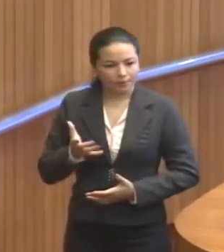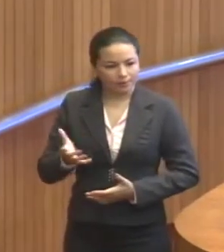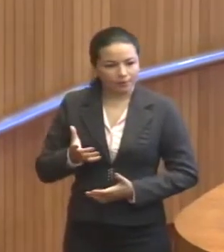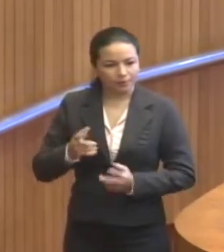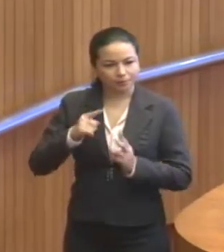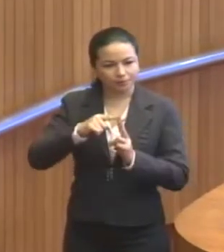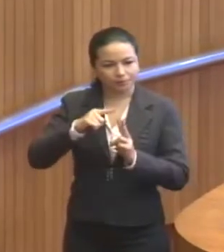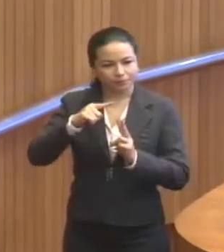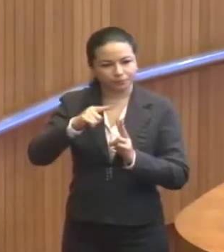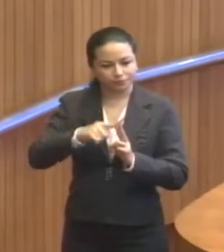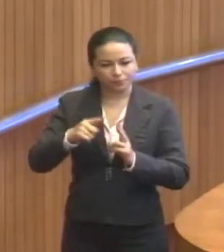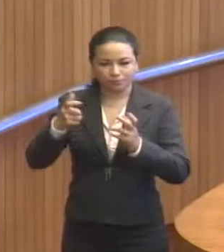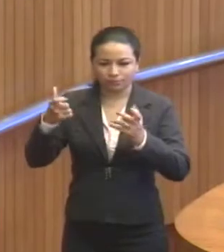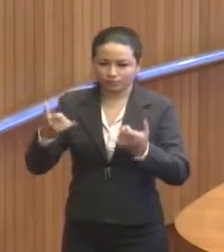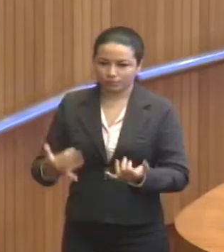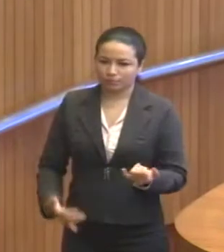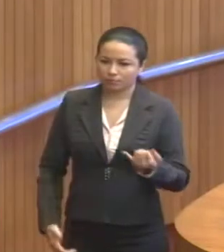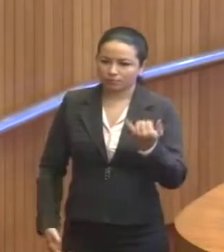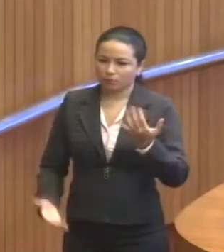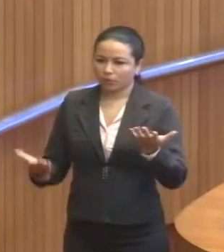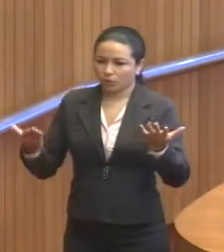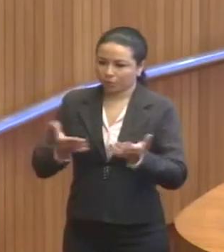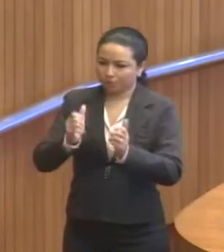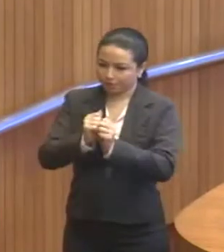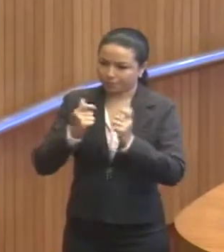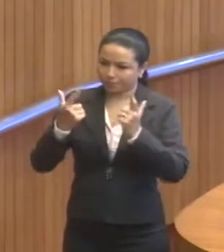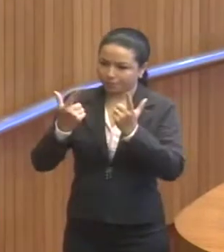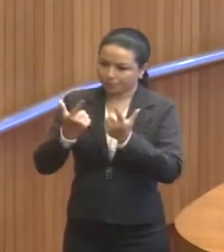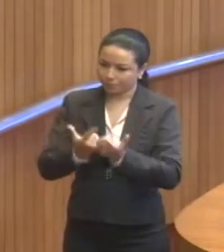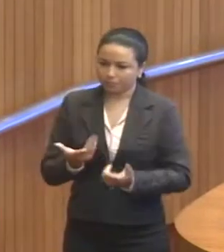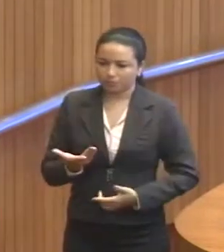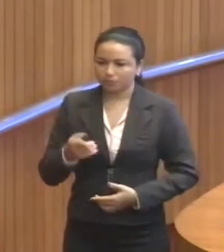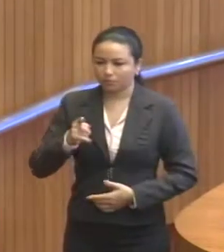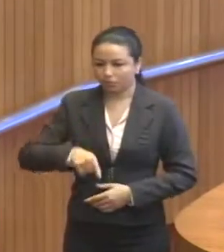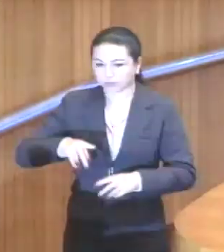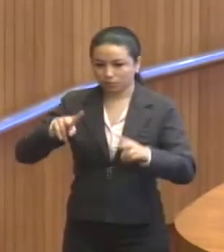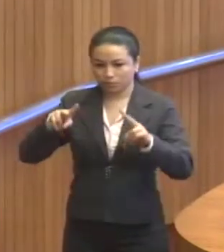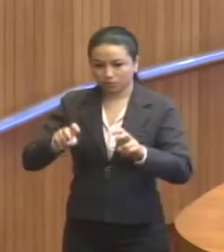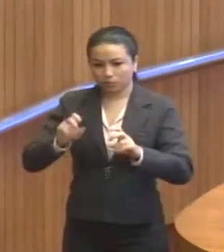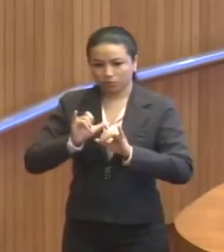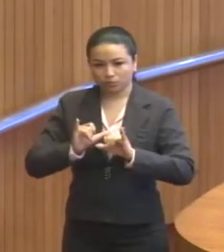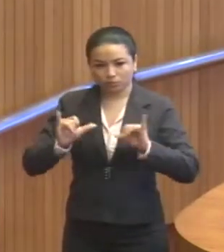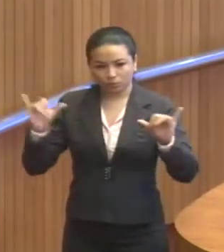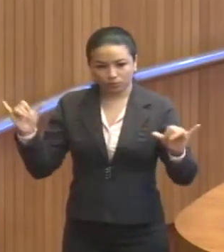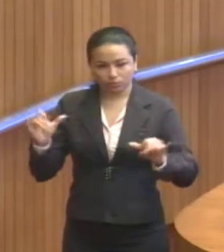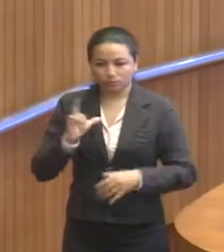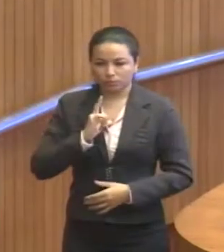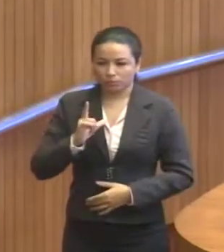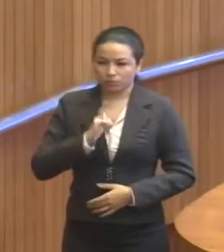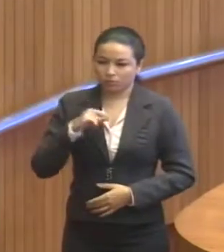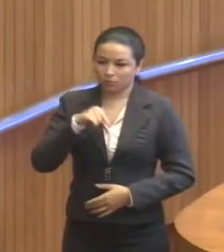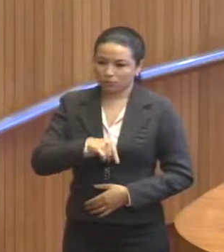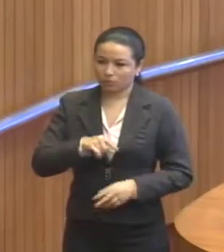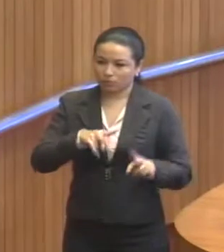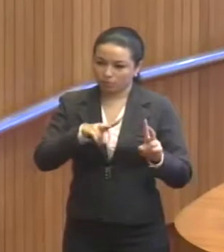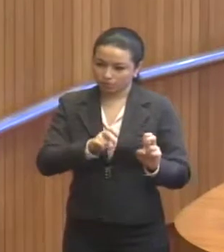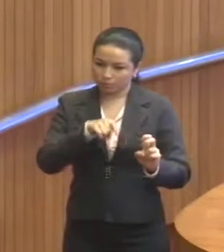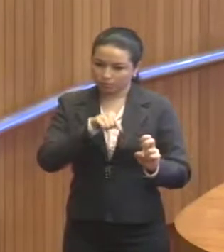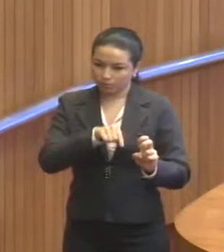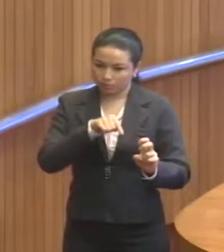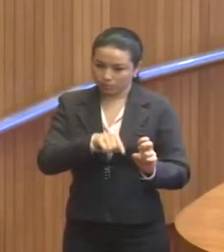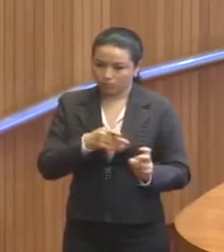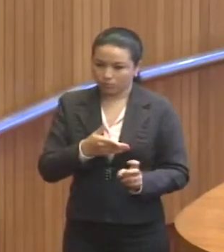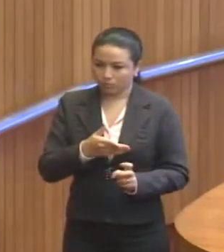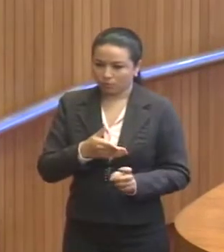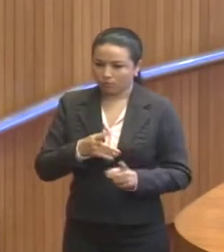fazer dois destaques importantes hoje aqui na Assembleia, que é referente a informações passadas, tanto referente